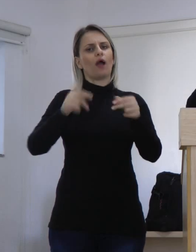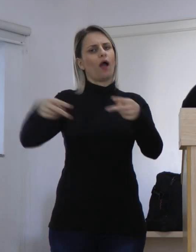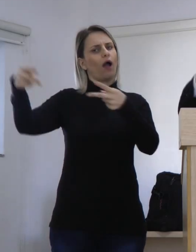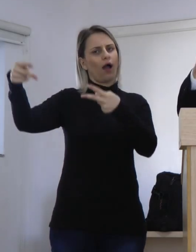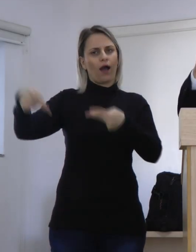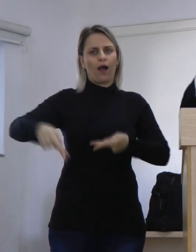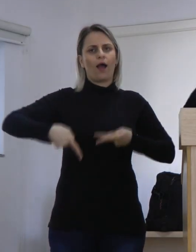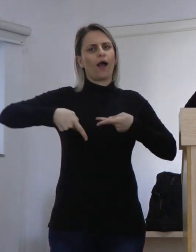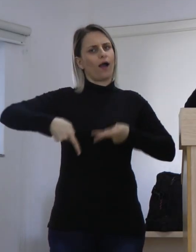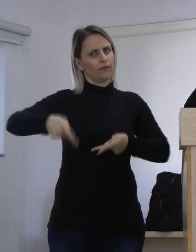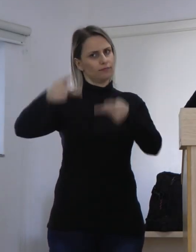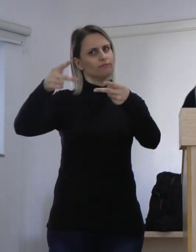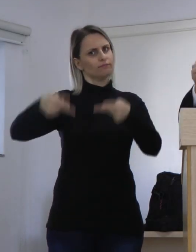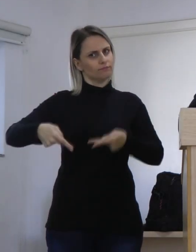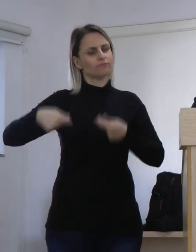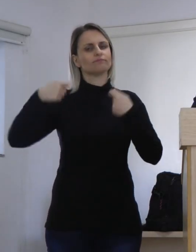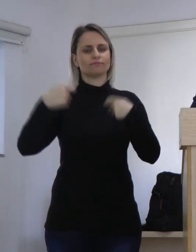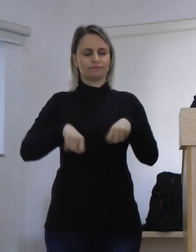né?